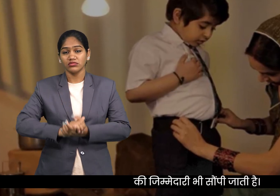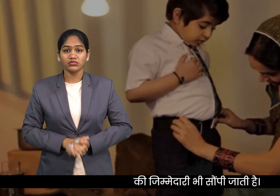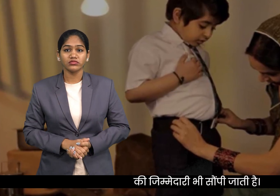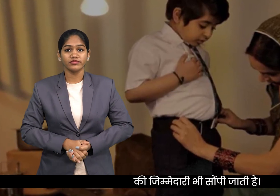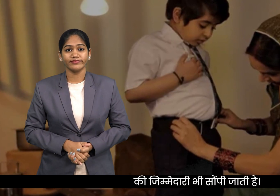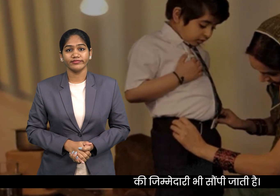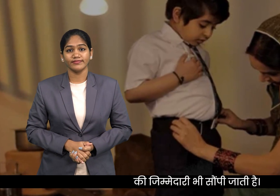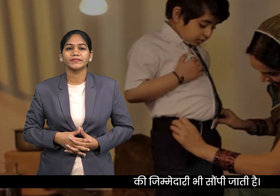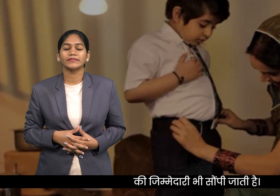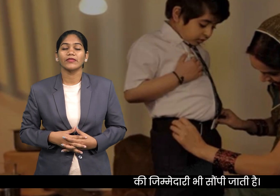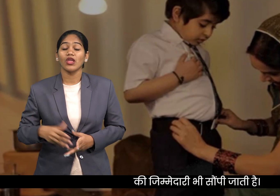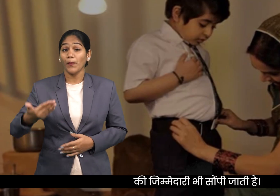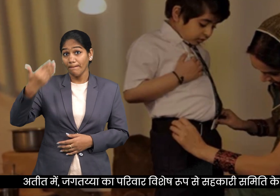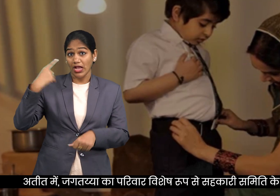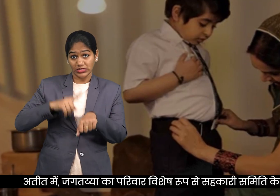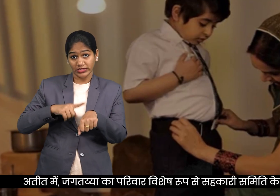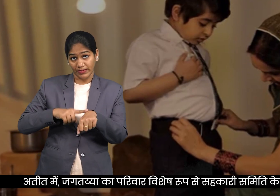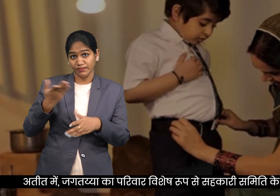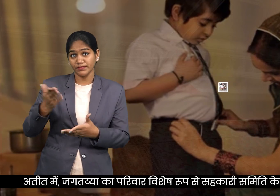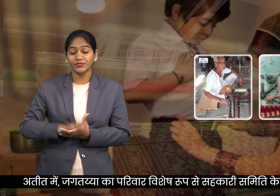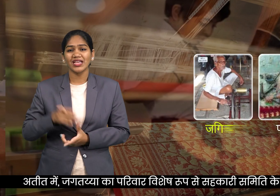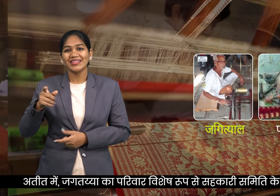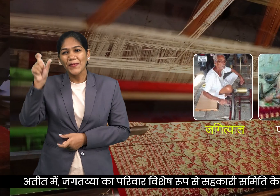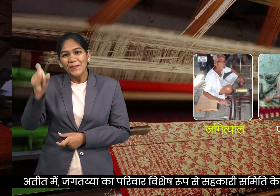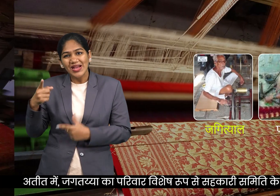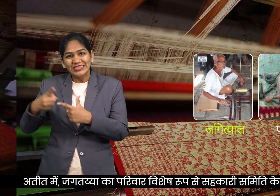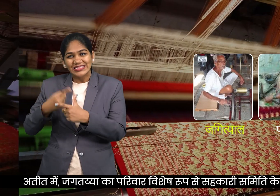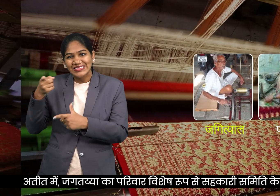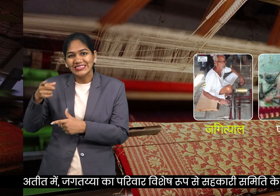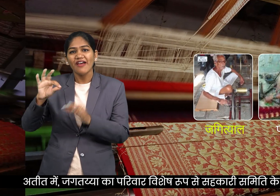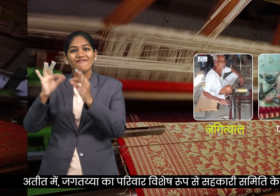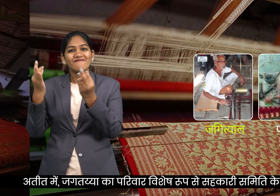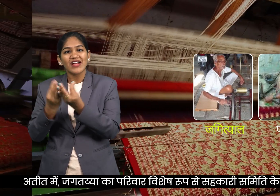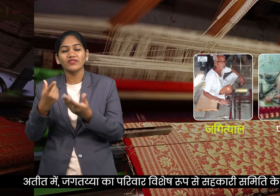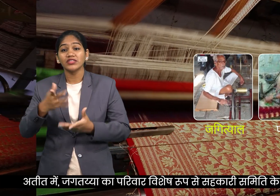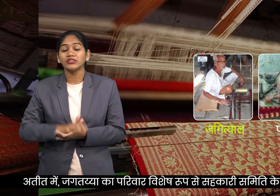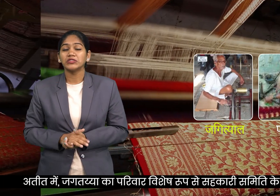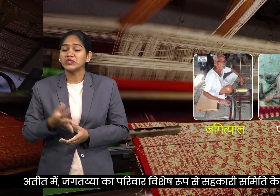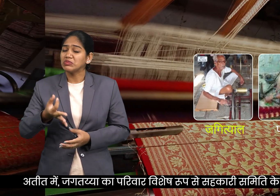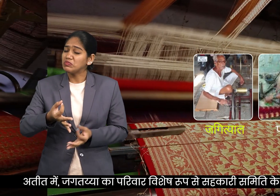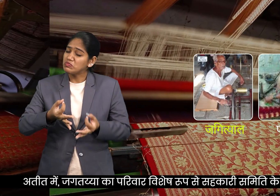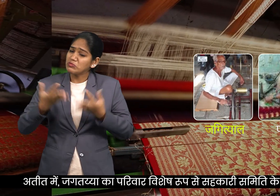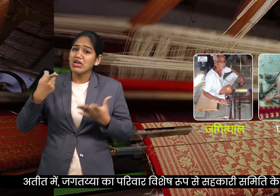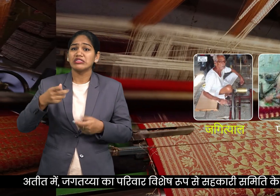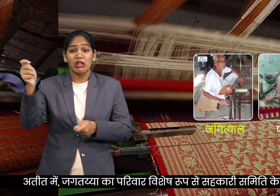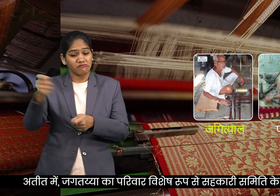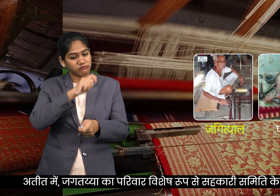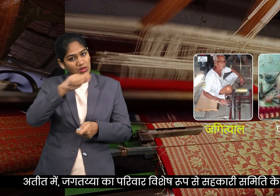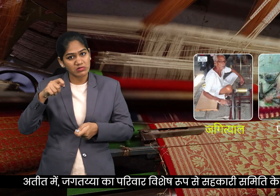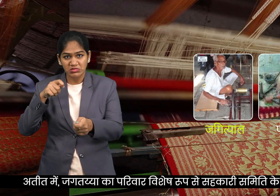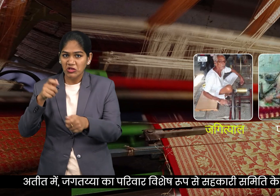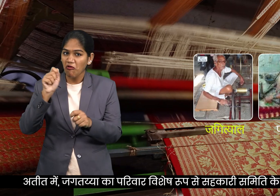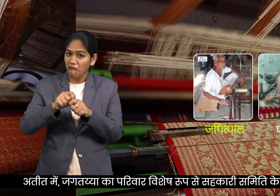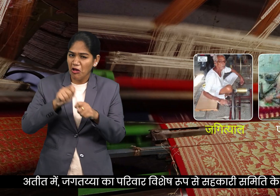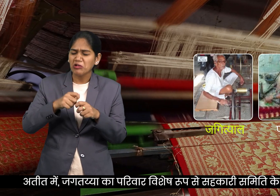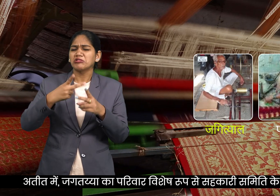भी सौंपी जाती है। अतीत में जगतैया का परिवार विशेष रूप से सहकारी समिति के लिए